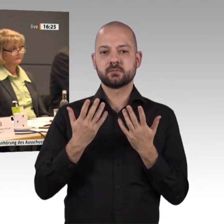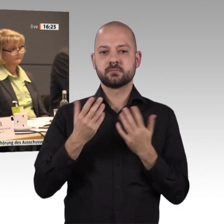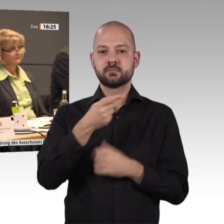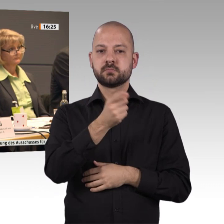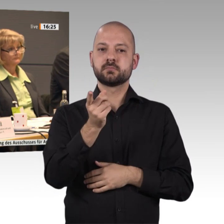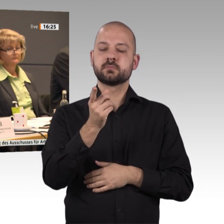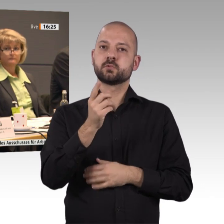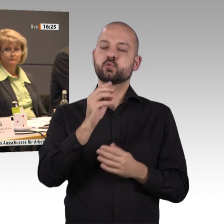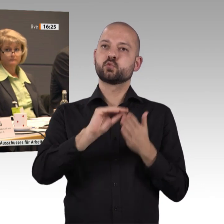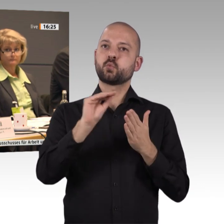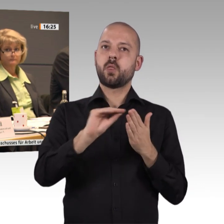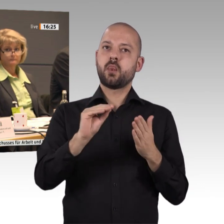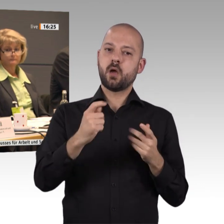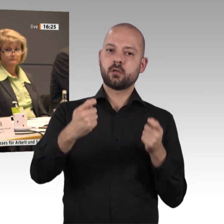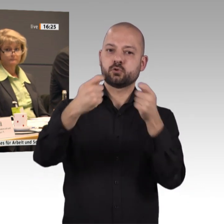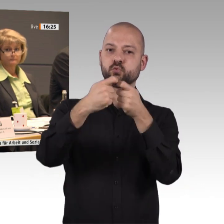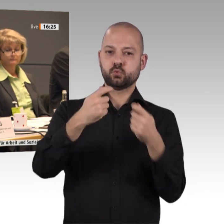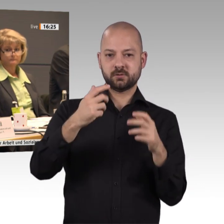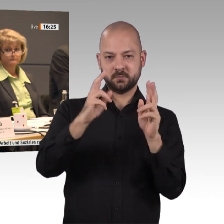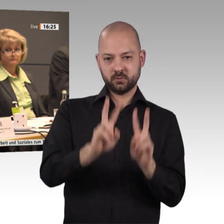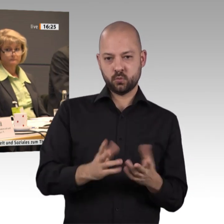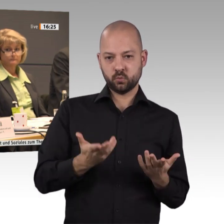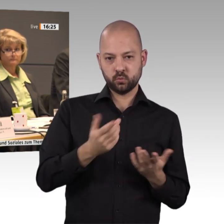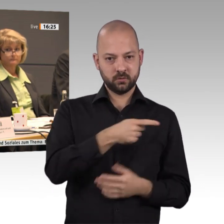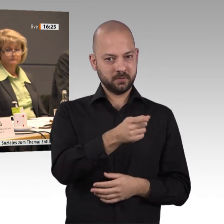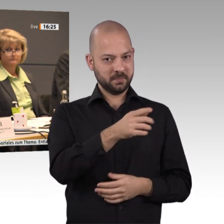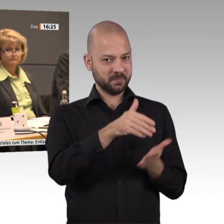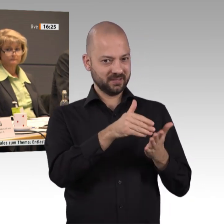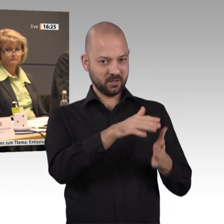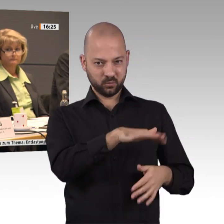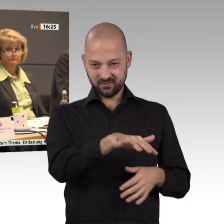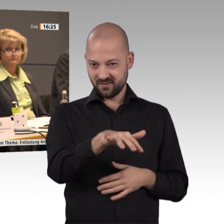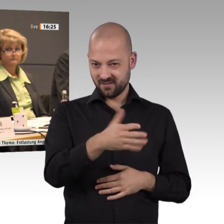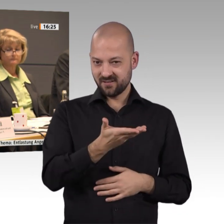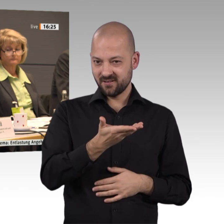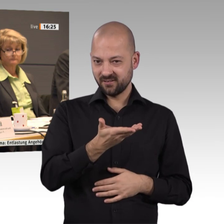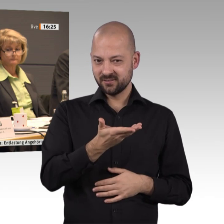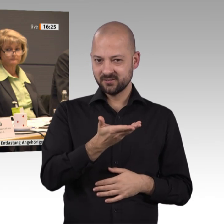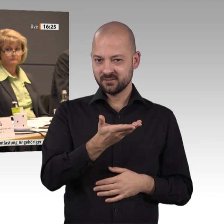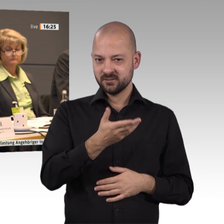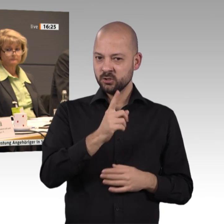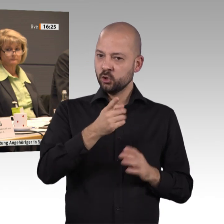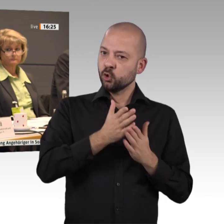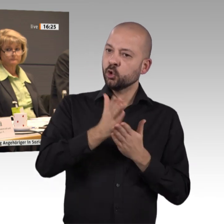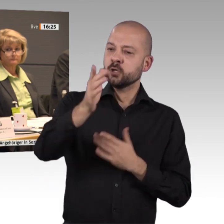vielen Ländern ist eine Hortbetreuung gar nicht geregelt, selbst in Förderzentren. Und das ist ein ganz großes Problem für Erwerbstätigkeit.